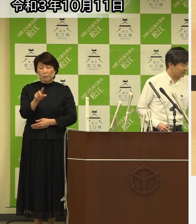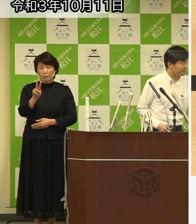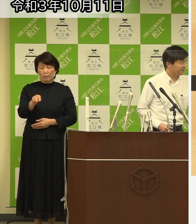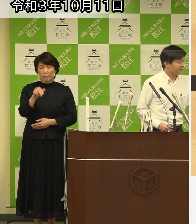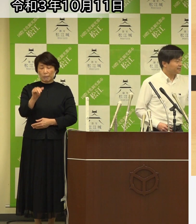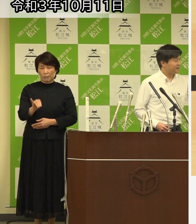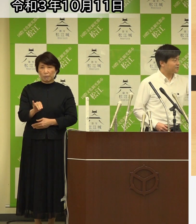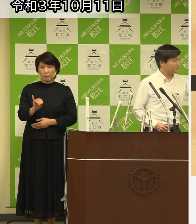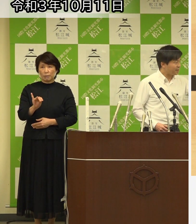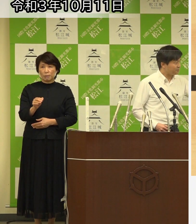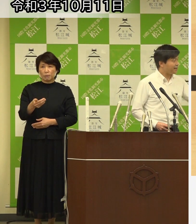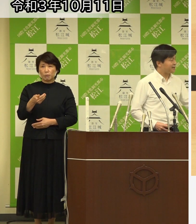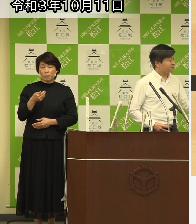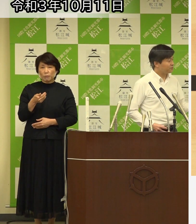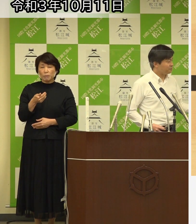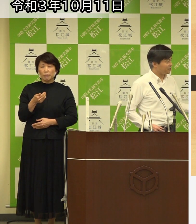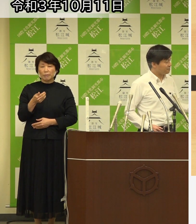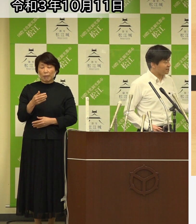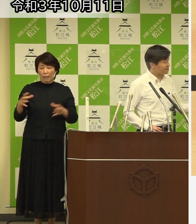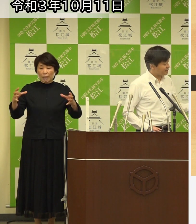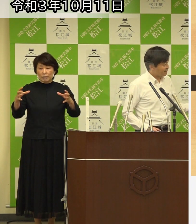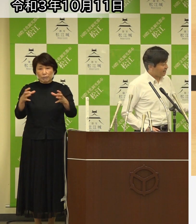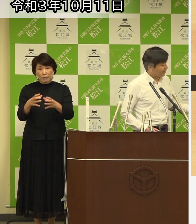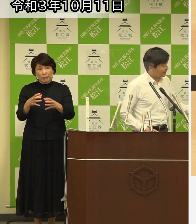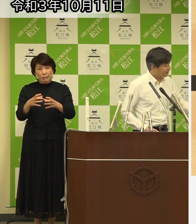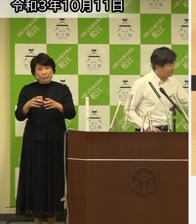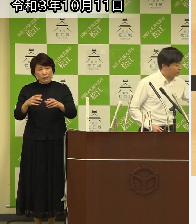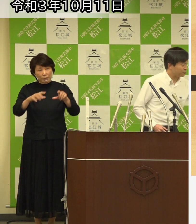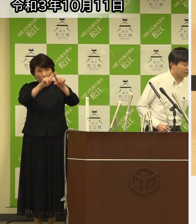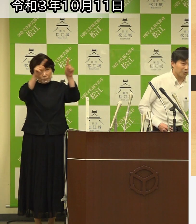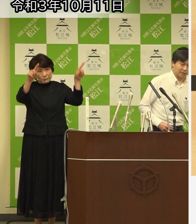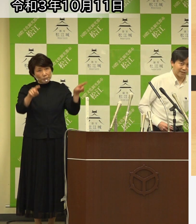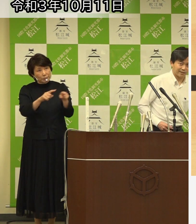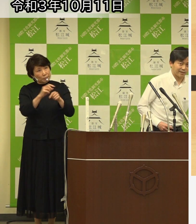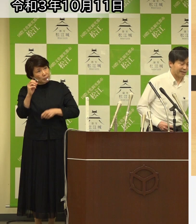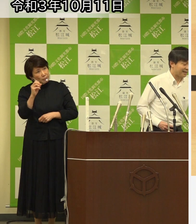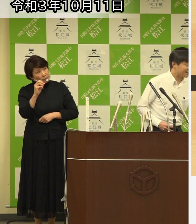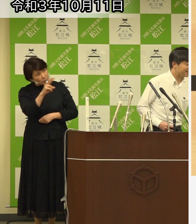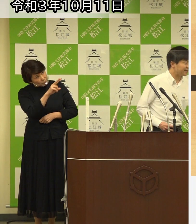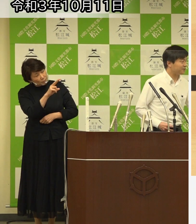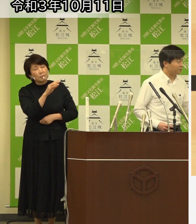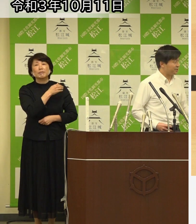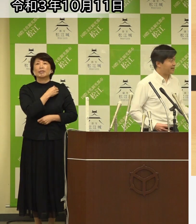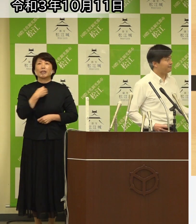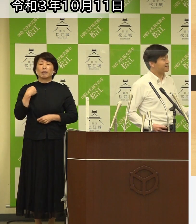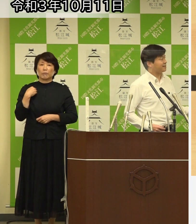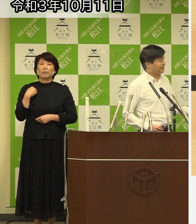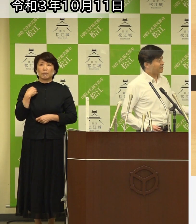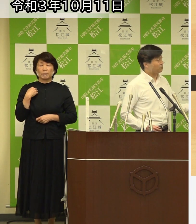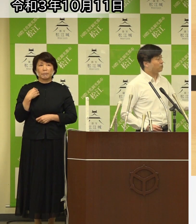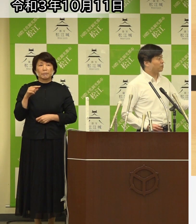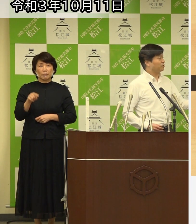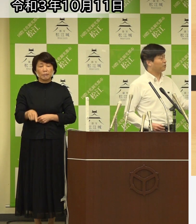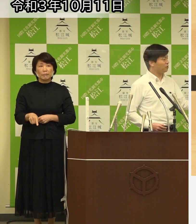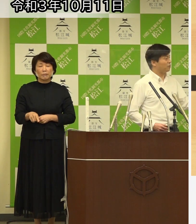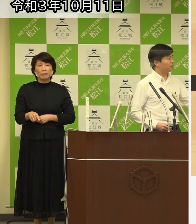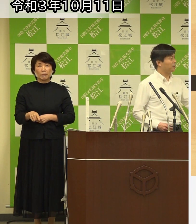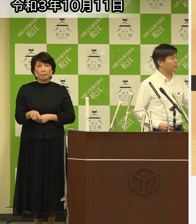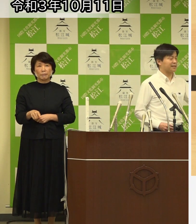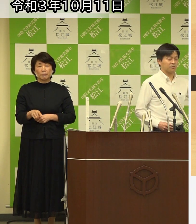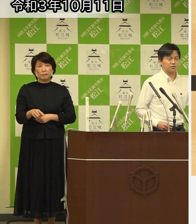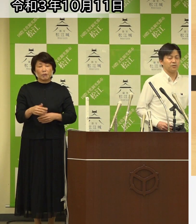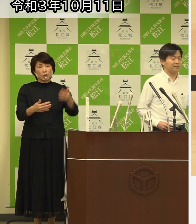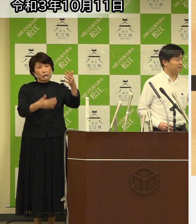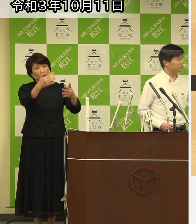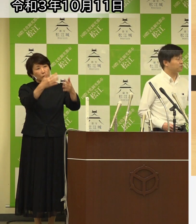えております。つまりは、国引きメッセで通常通り開催されるのに合わせて、その模様を